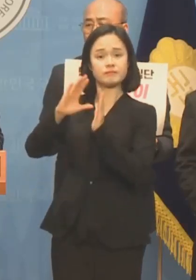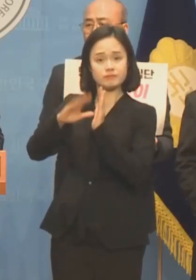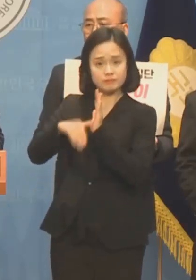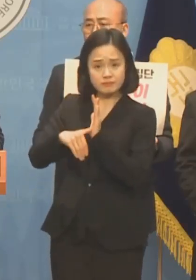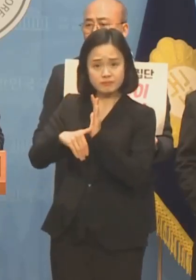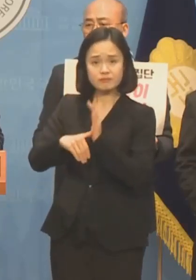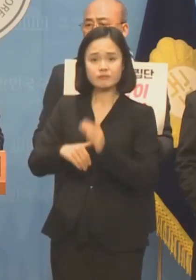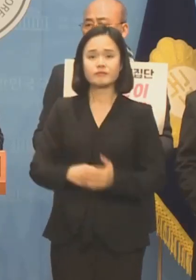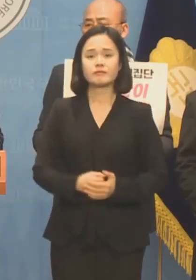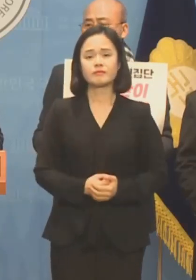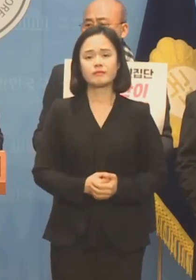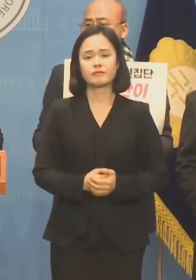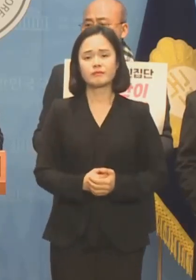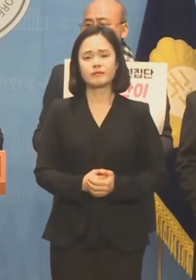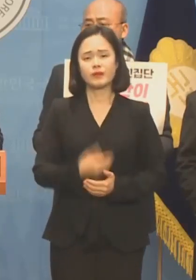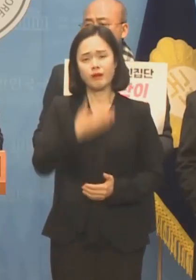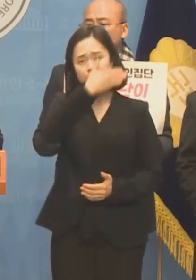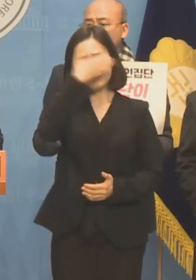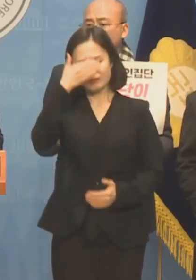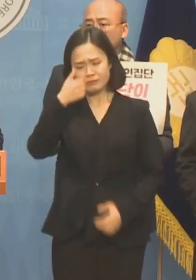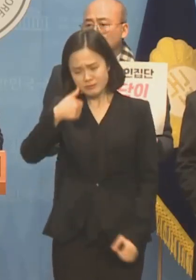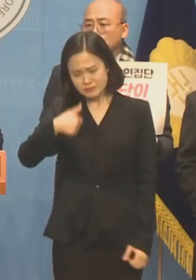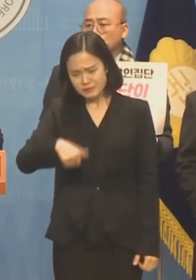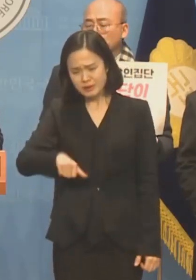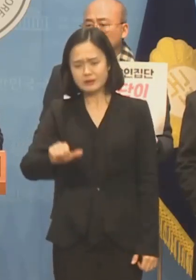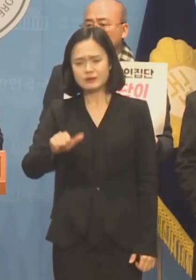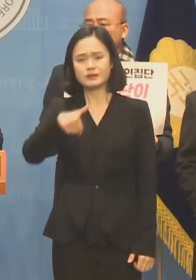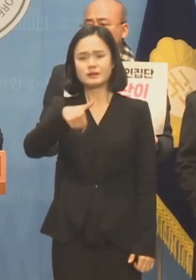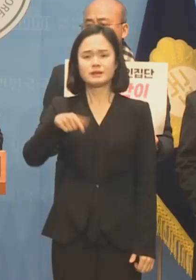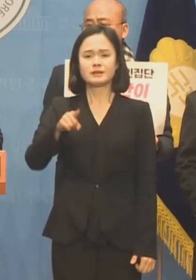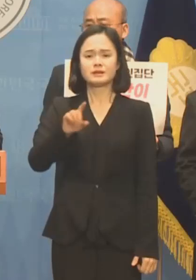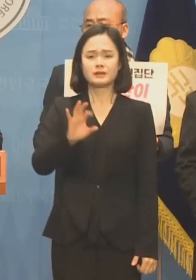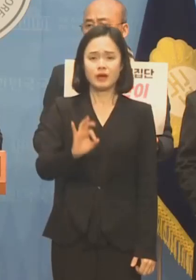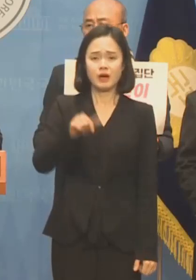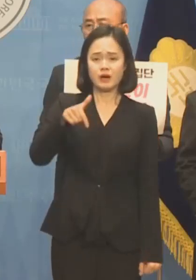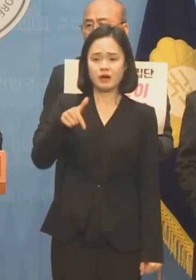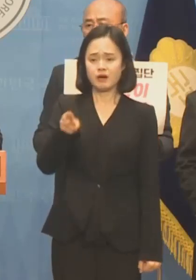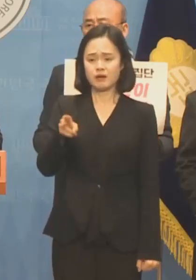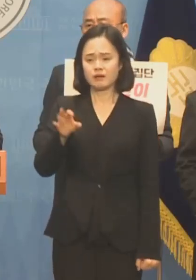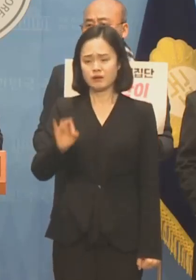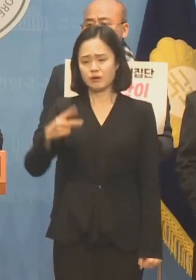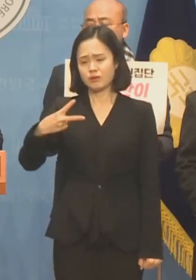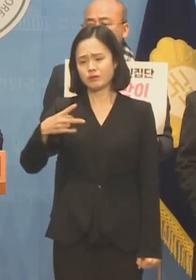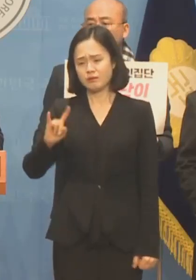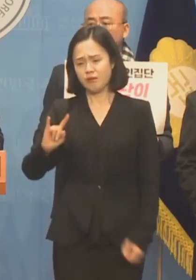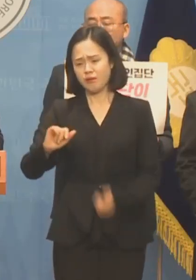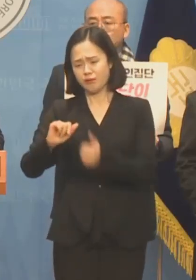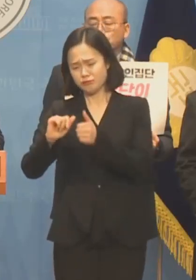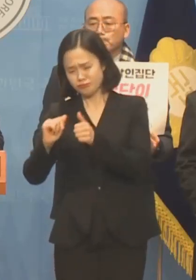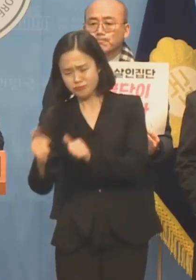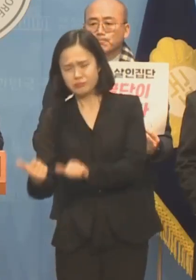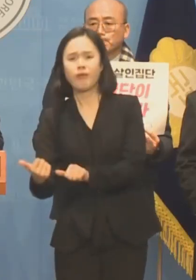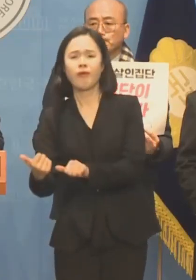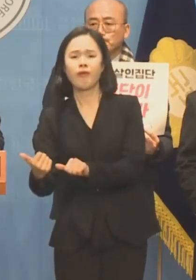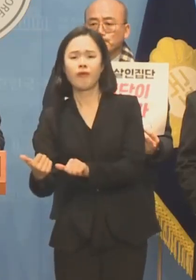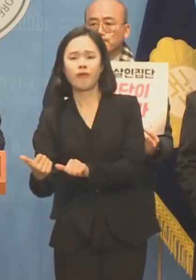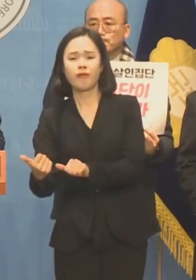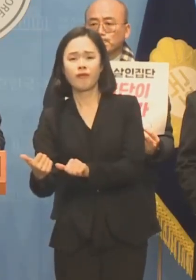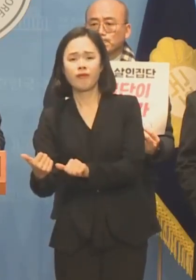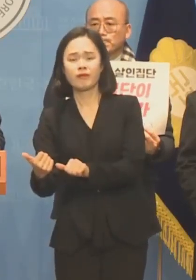그 어린 젊은 아들 강경대를 가슴에 묻고 지금도 그 뜻을